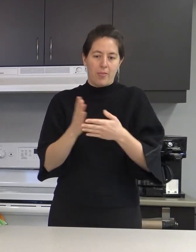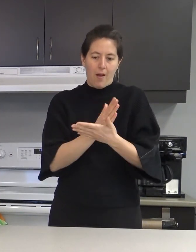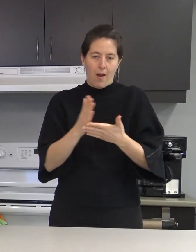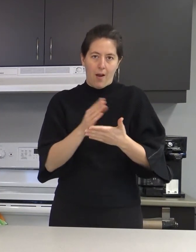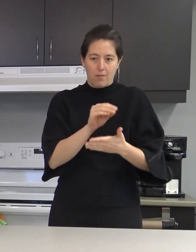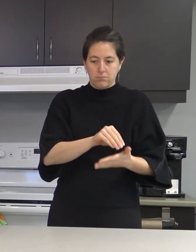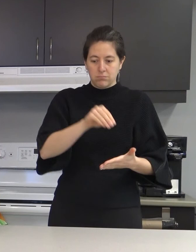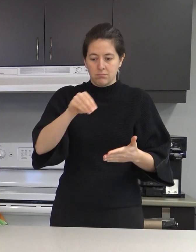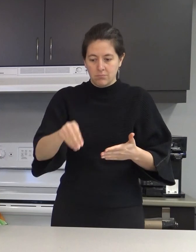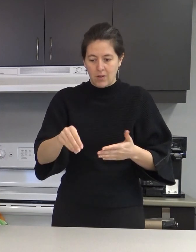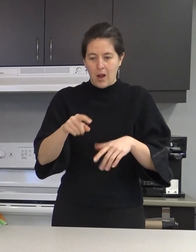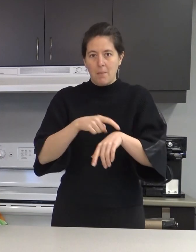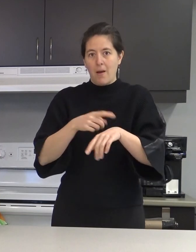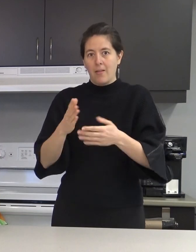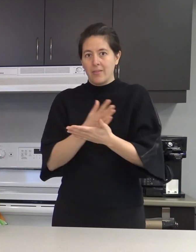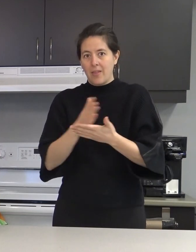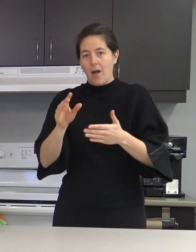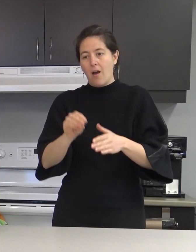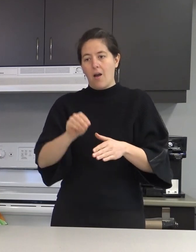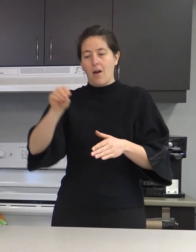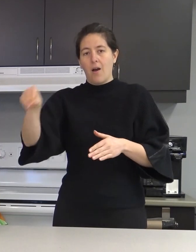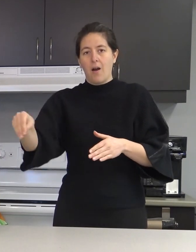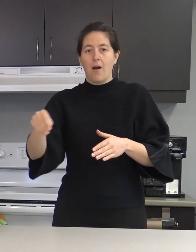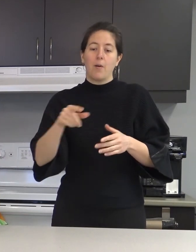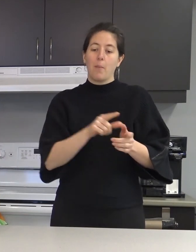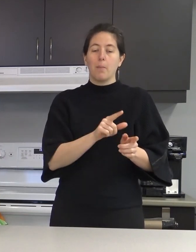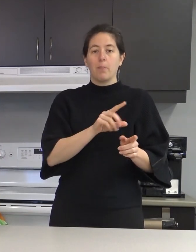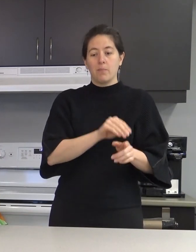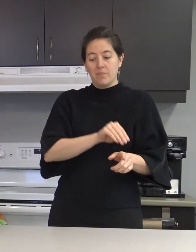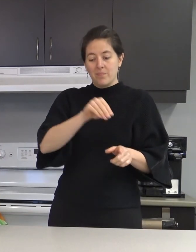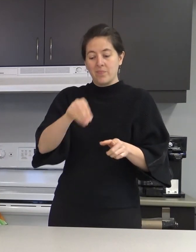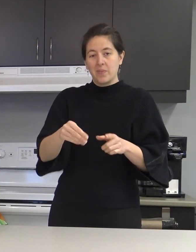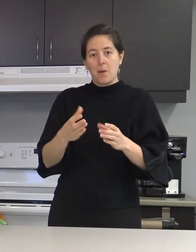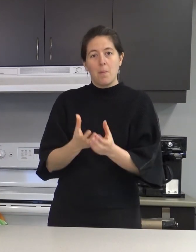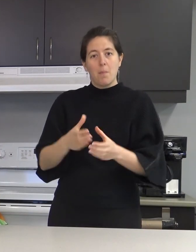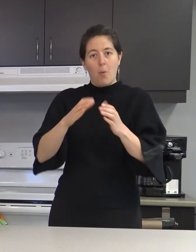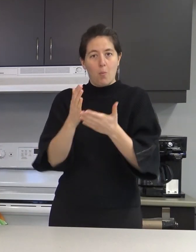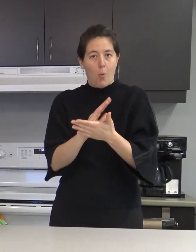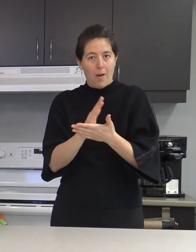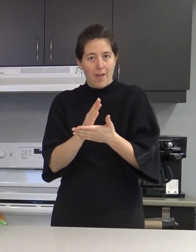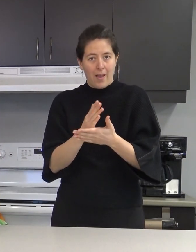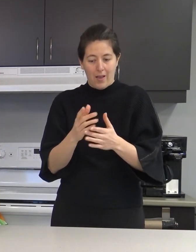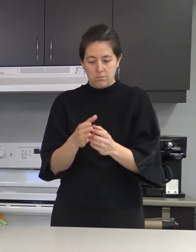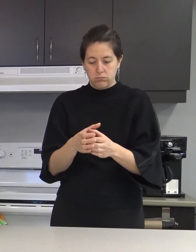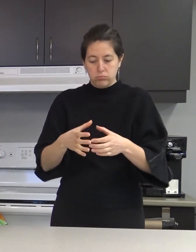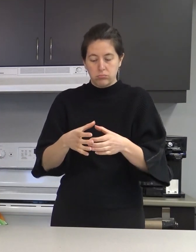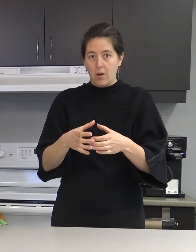repiquer 2 fois dans un pot moyen, puis ensuite dans un pot plus grand. Puis, c'est